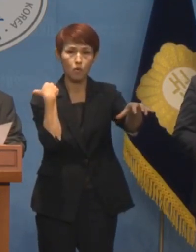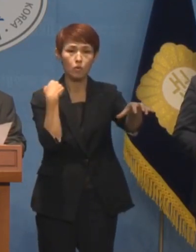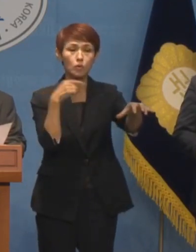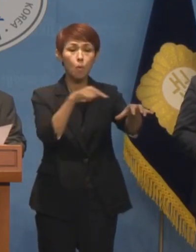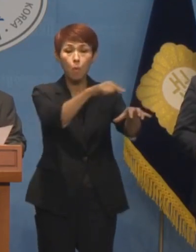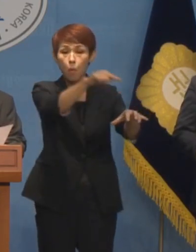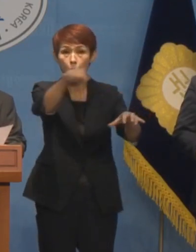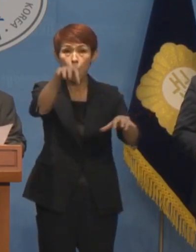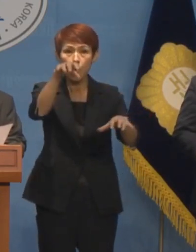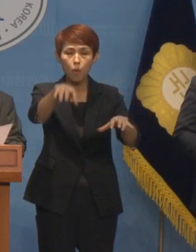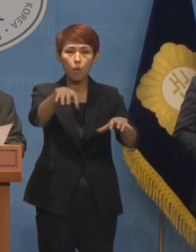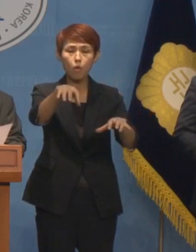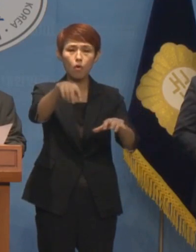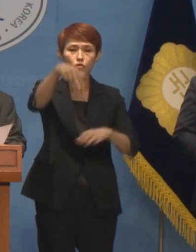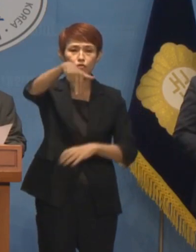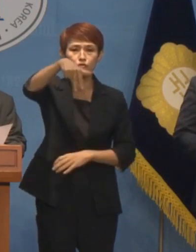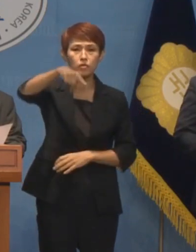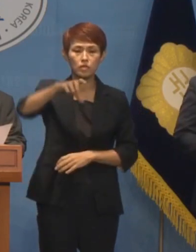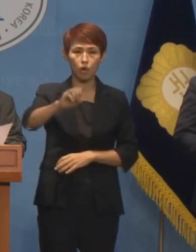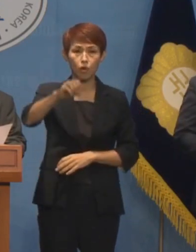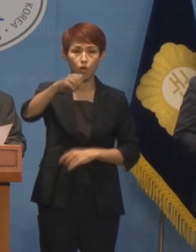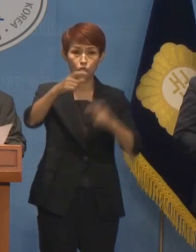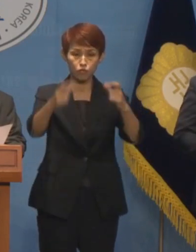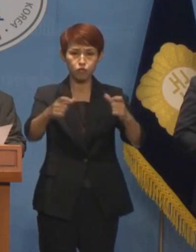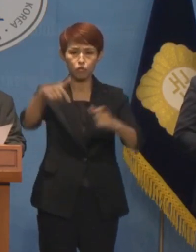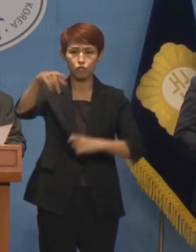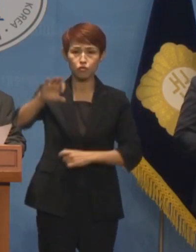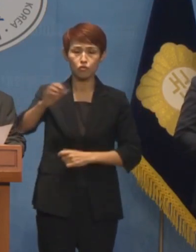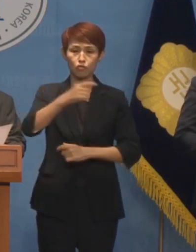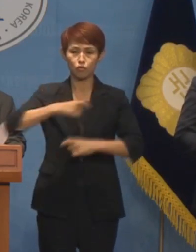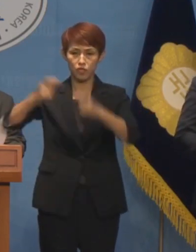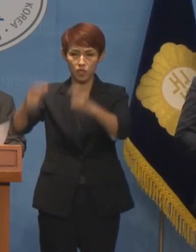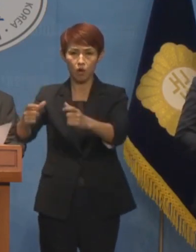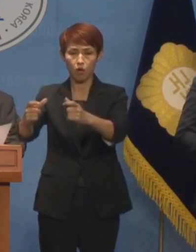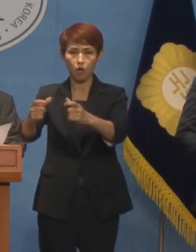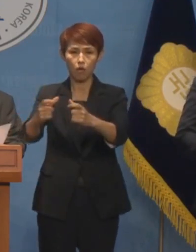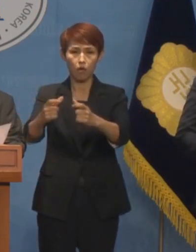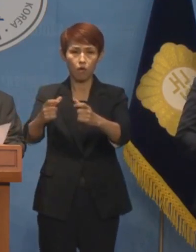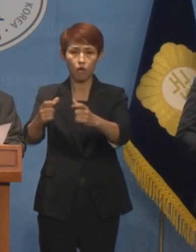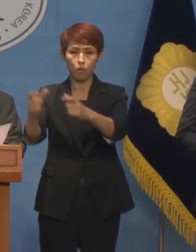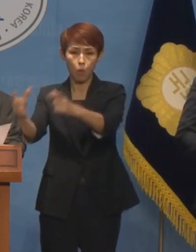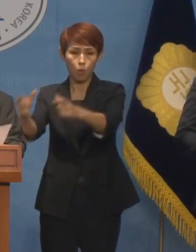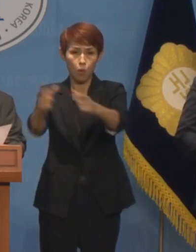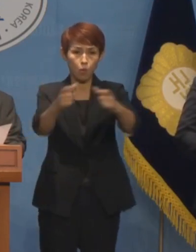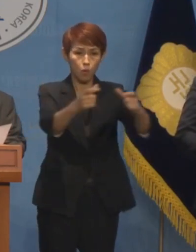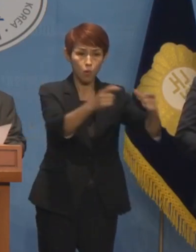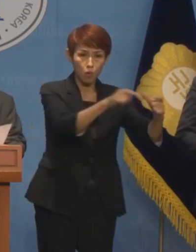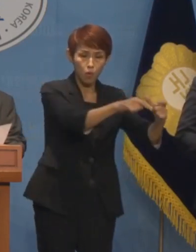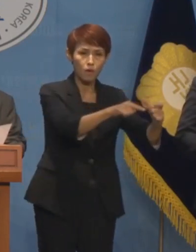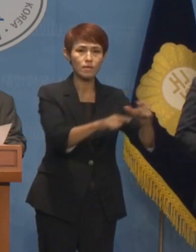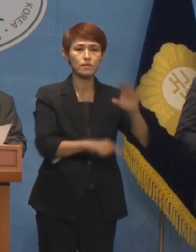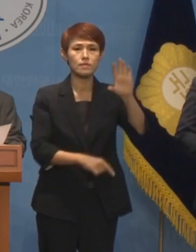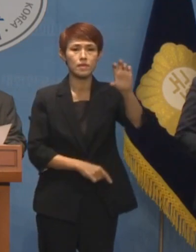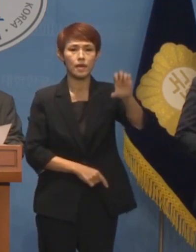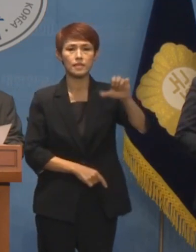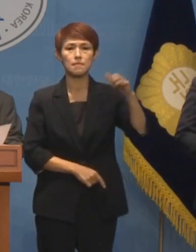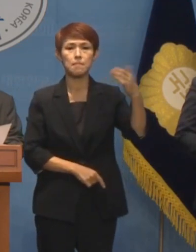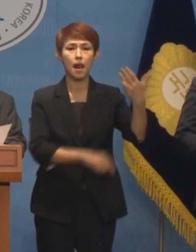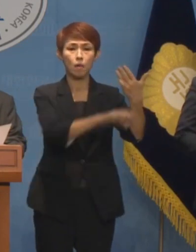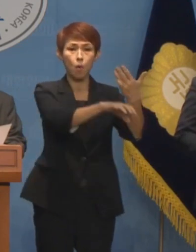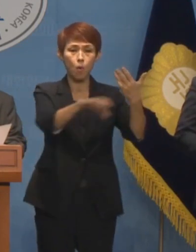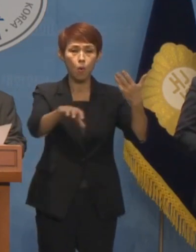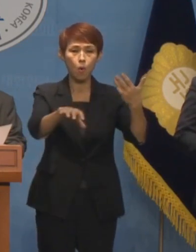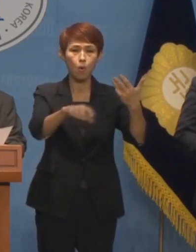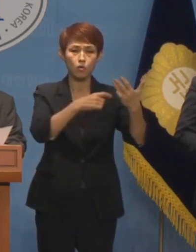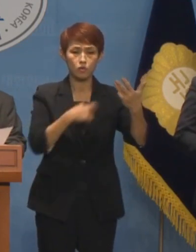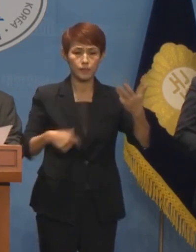있는 수정구청, 중원구청, 분당구청 그리고 그 예하에 48개